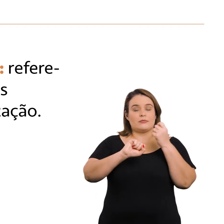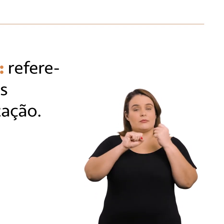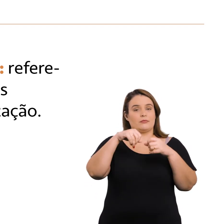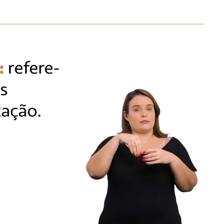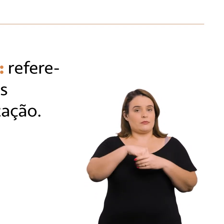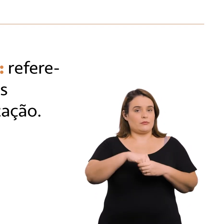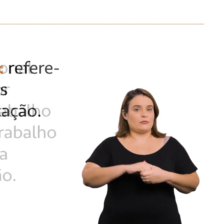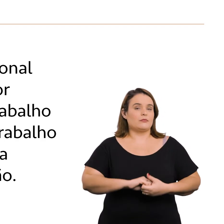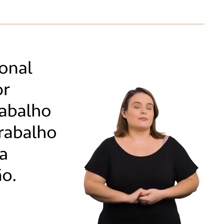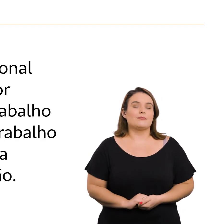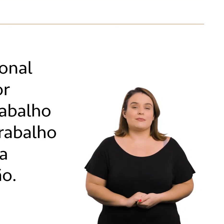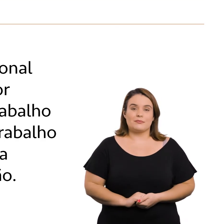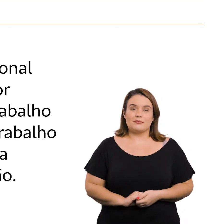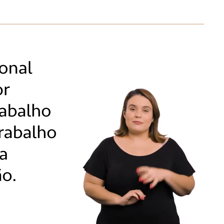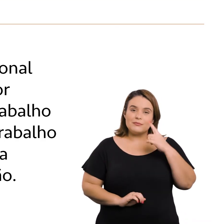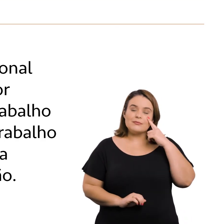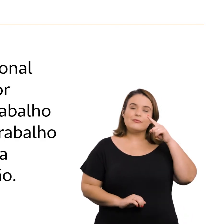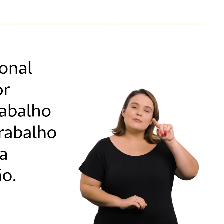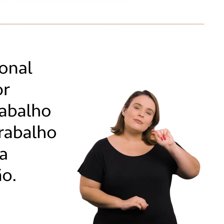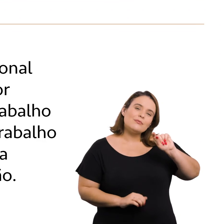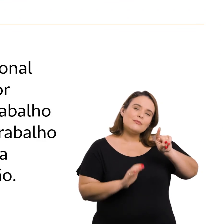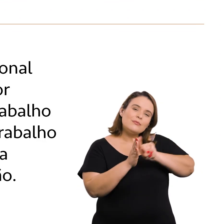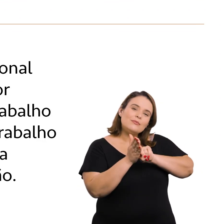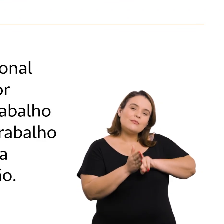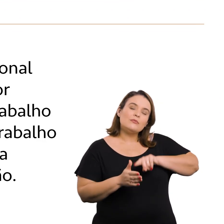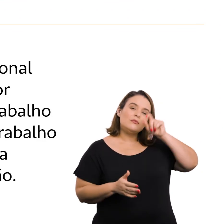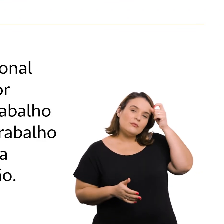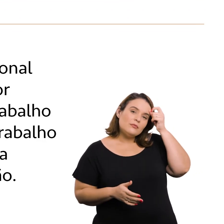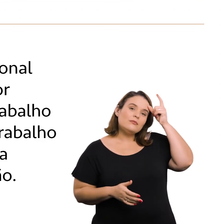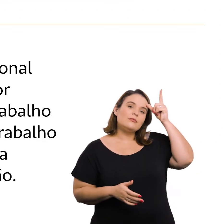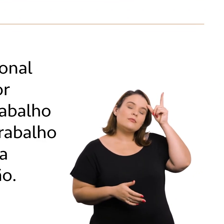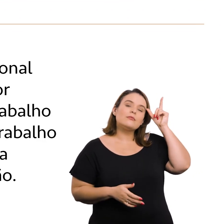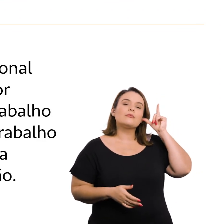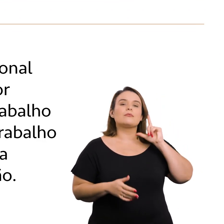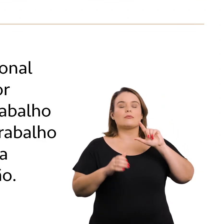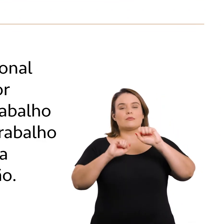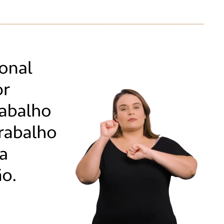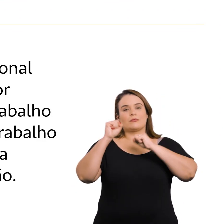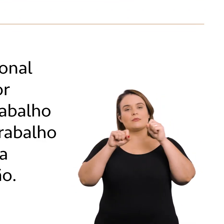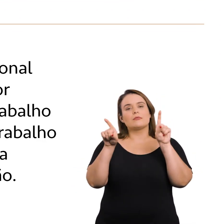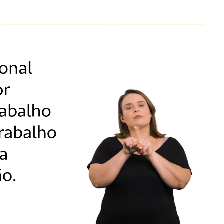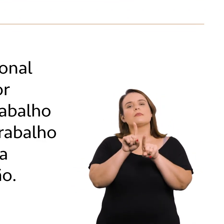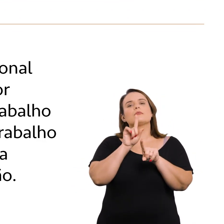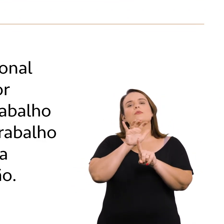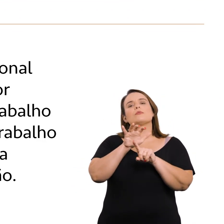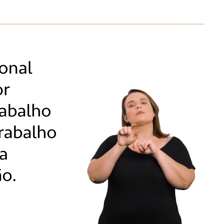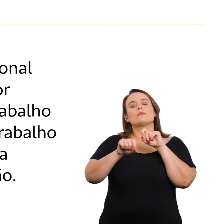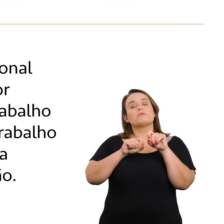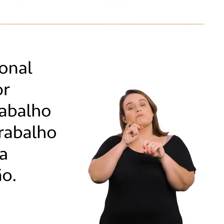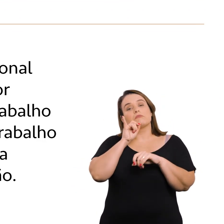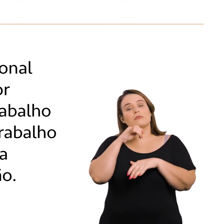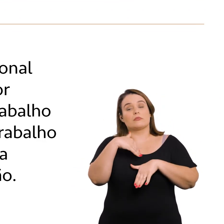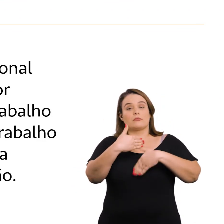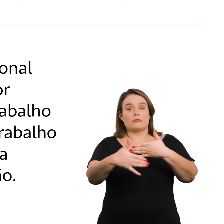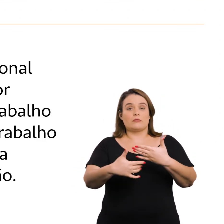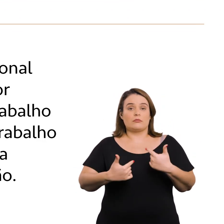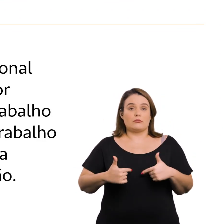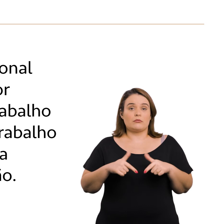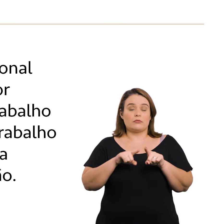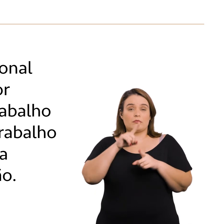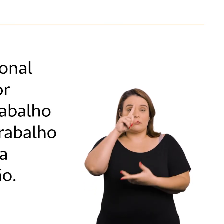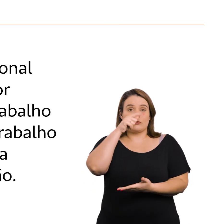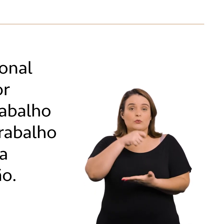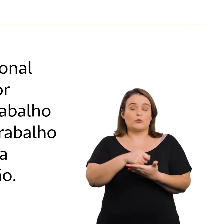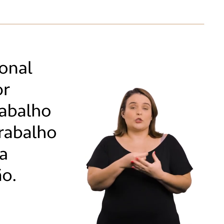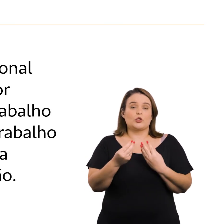organização. Analisa a cultura organizacional e suas implicações, como, por exemplo, os processos de trabalho e